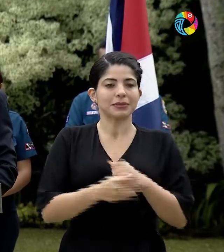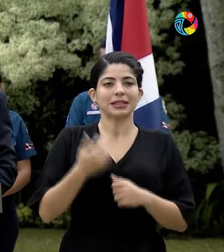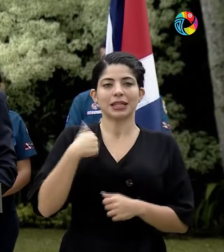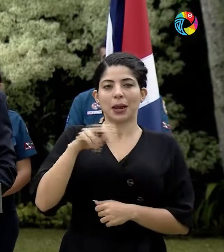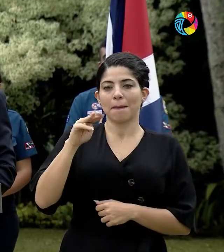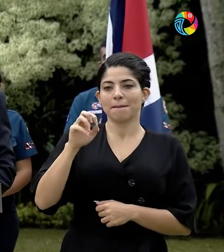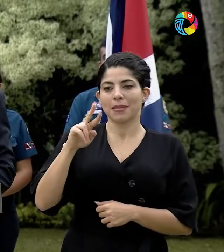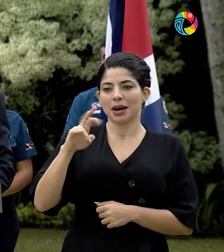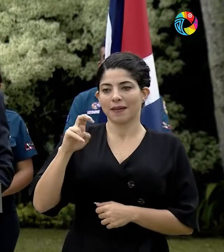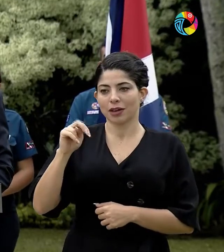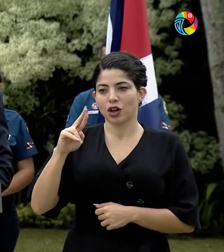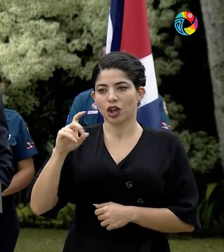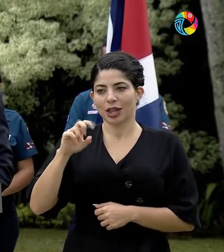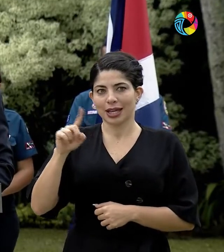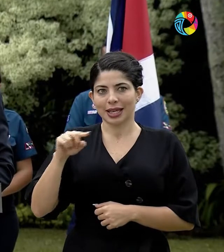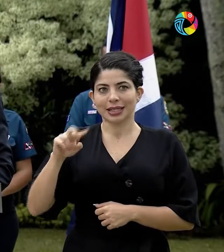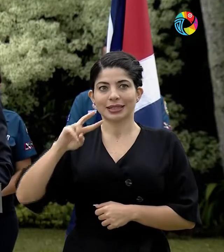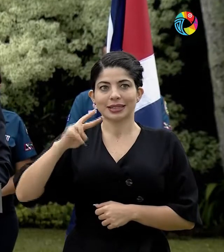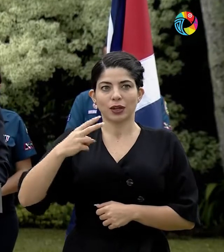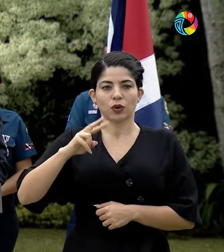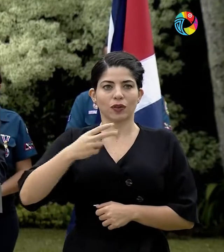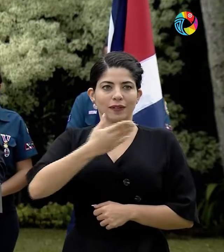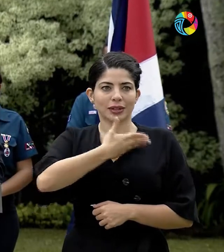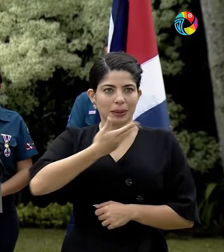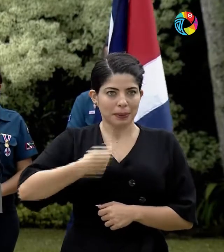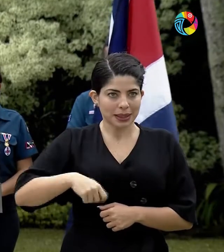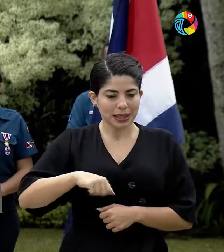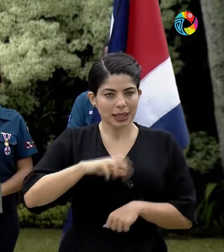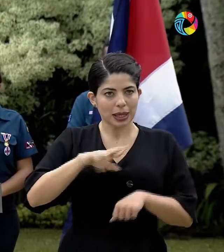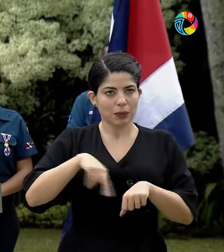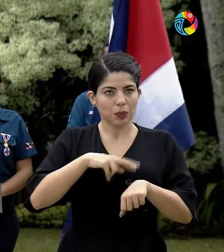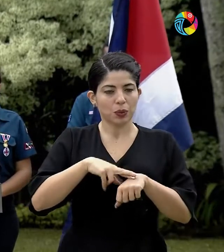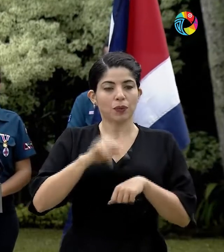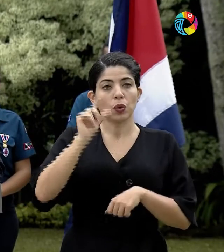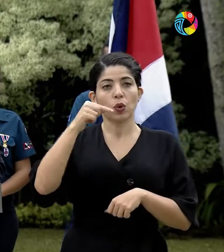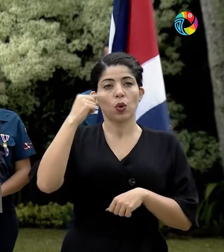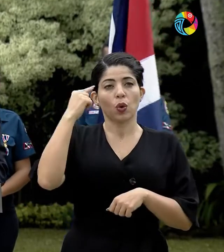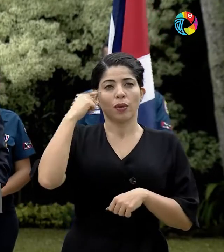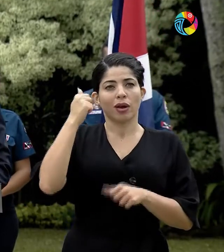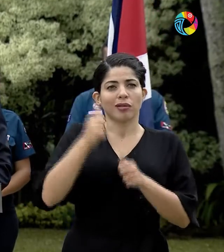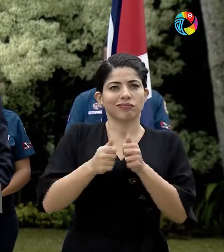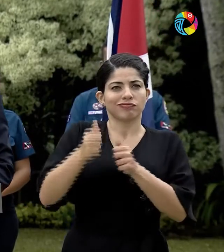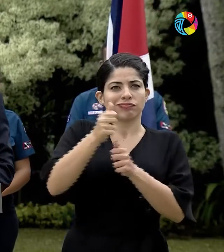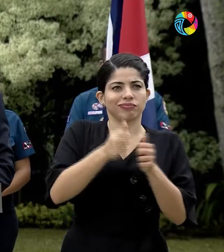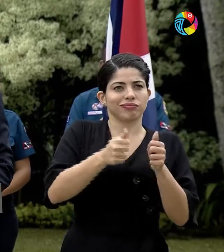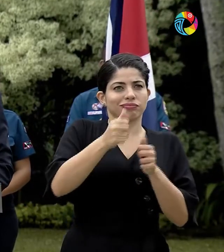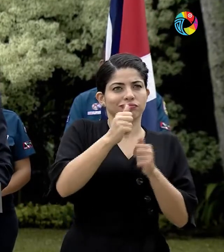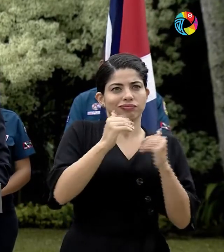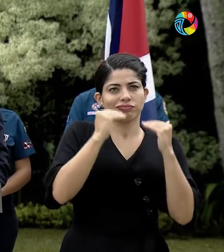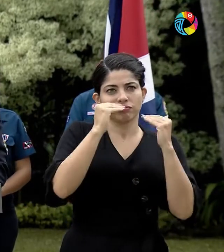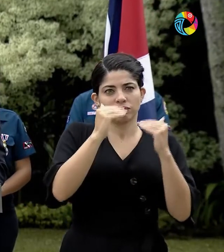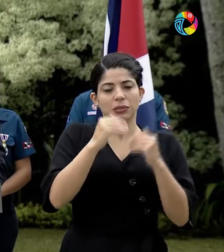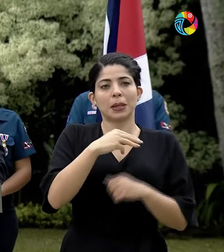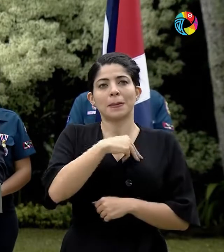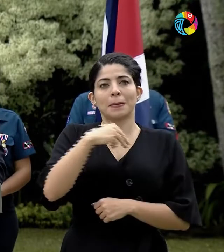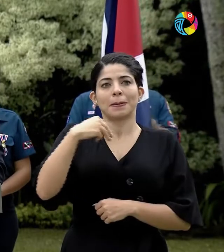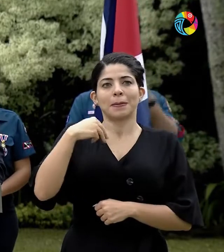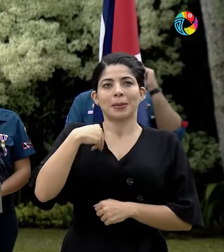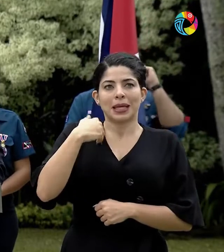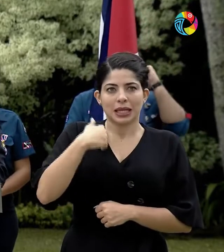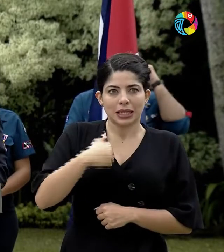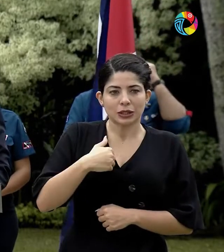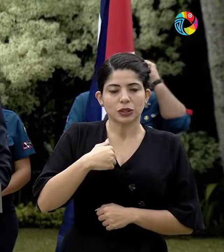segundo vicepresidente de la República, altas autoridades de gobierno, señoras y señores ministros, señoras